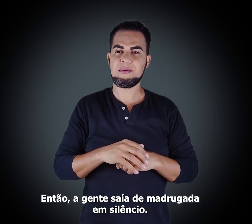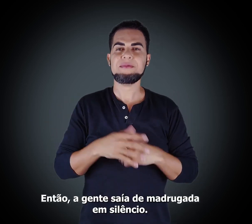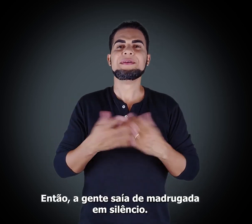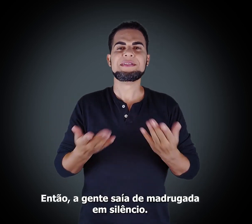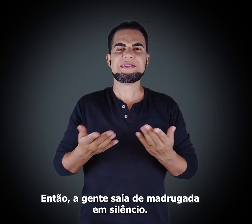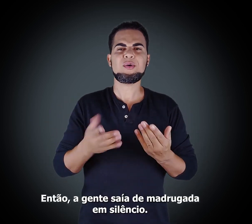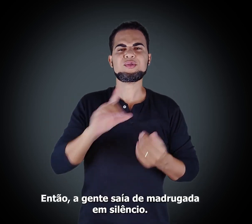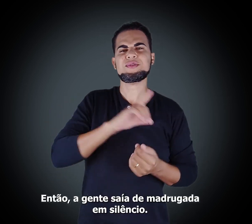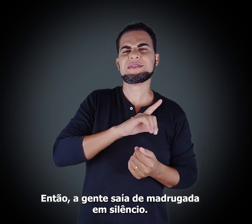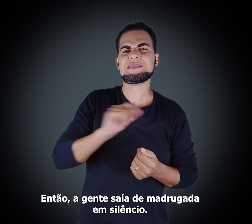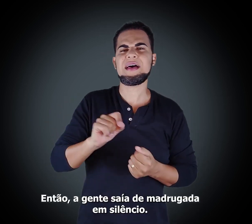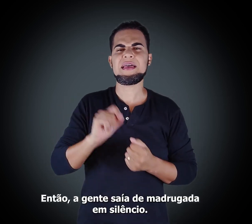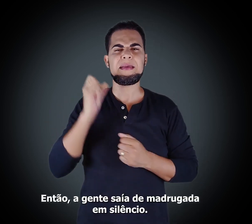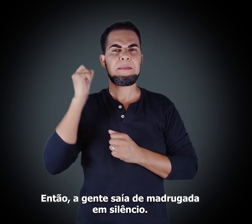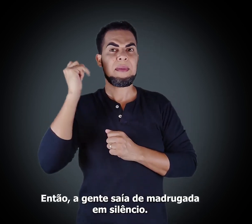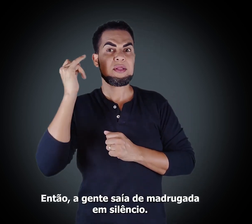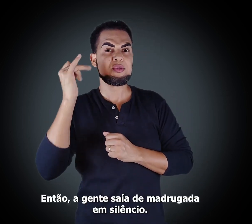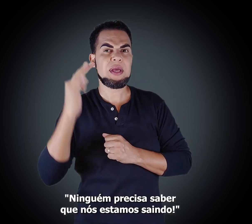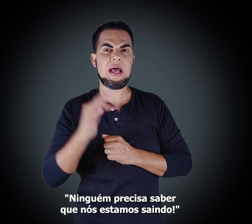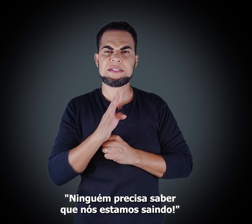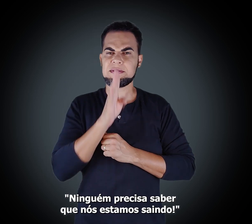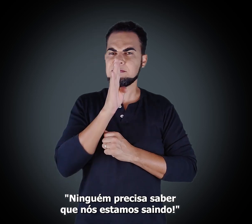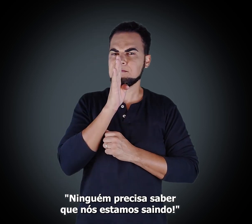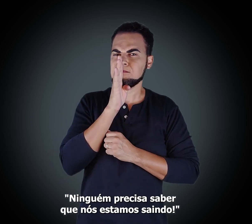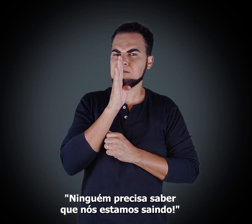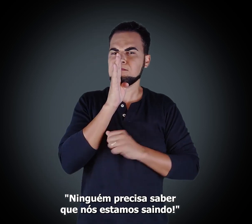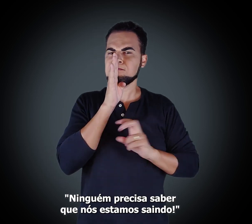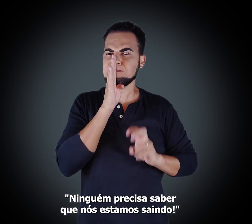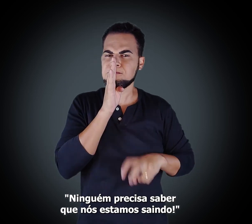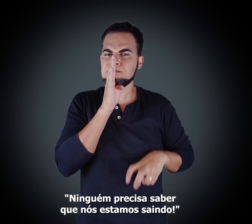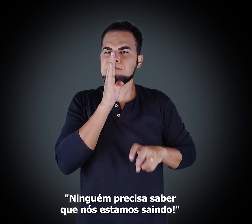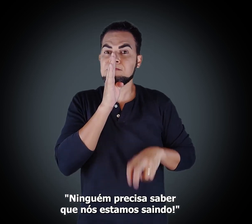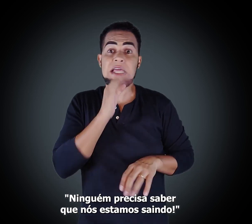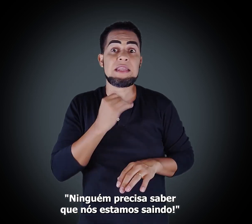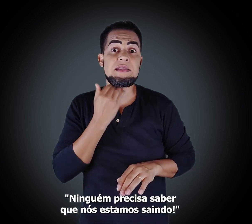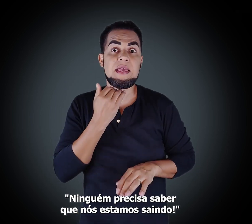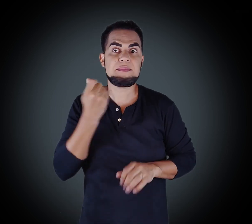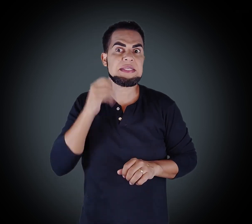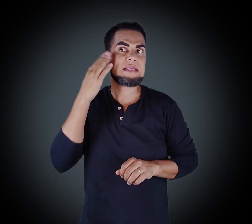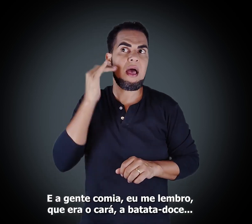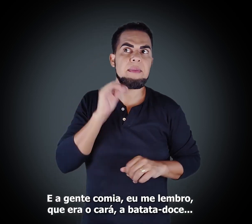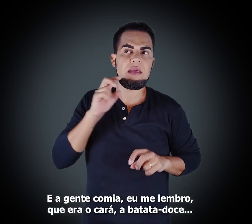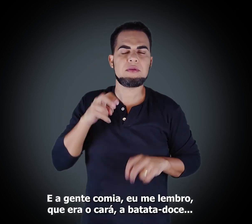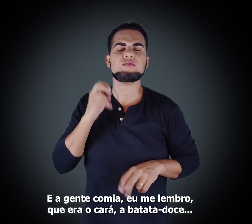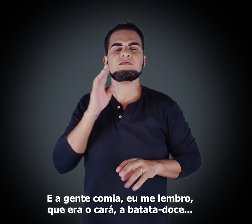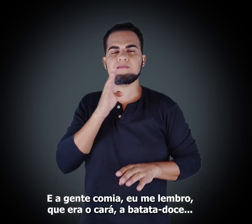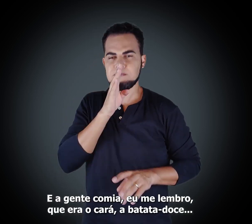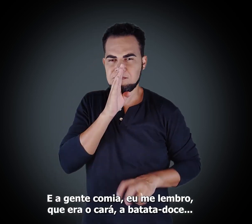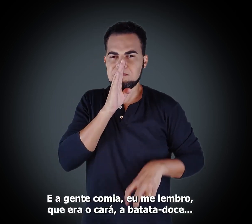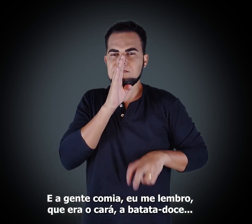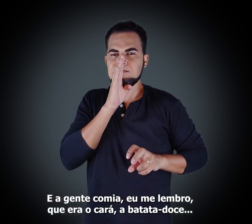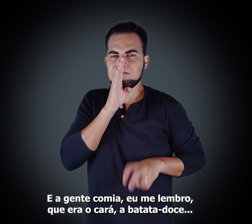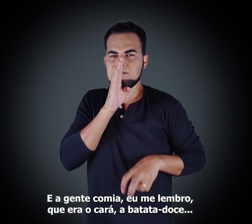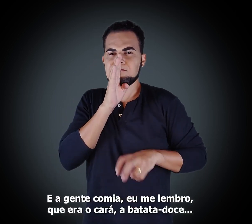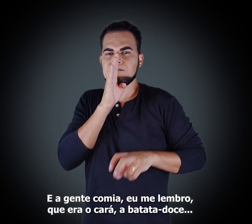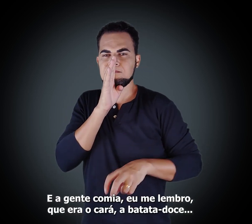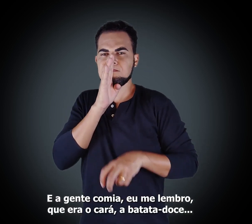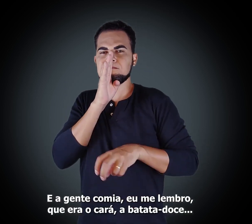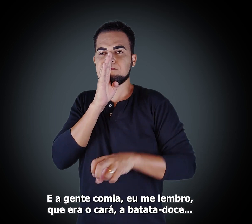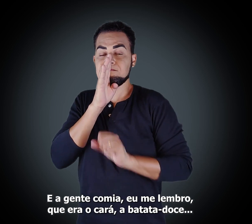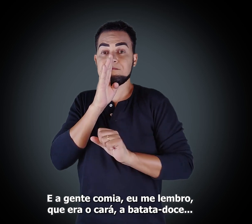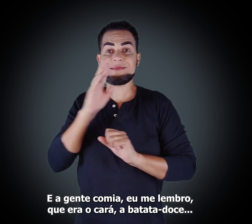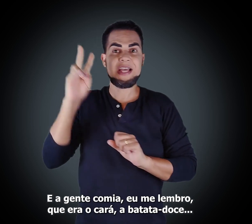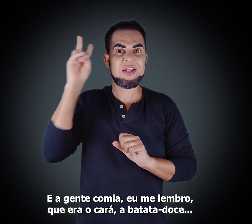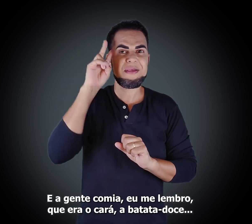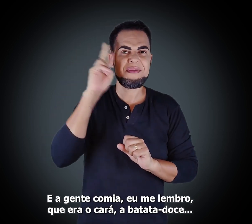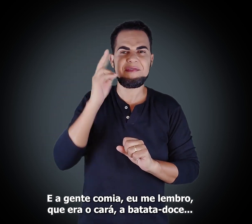Então a gente saía de madrugada, em silêncio, ninguém precisa saber que nós estamos saindo. E a gente comia, eu